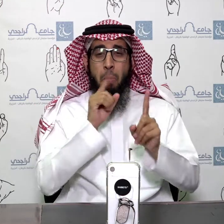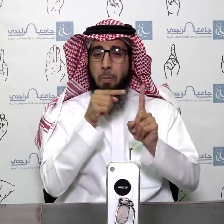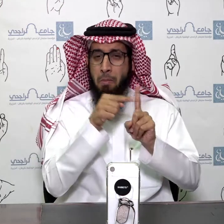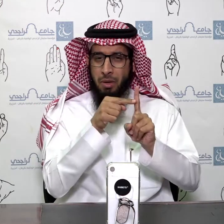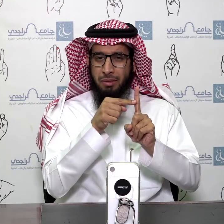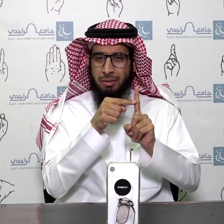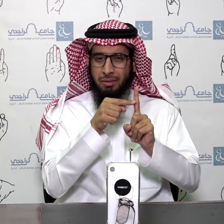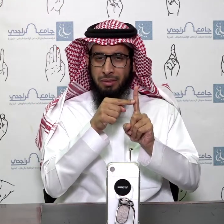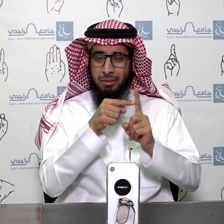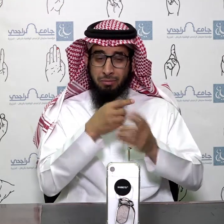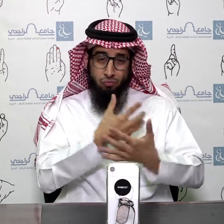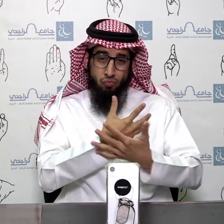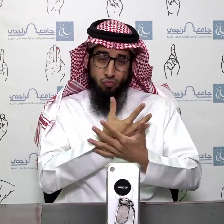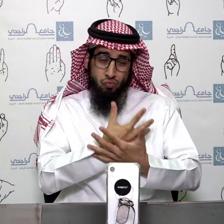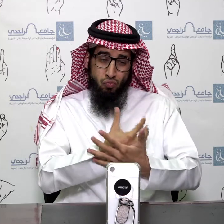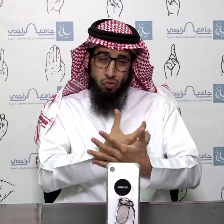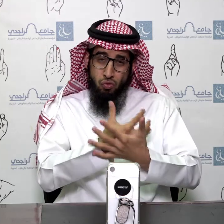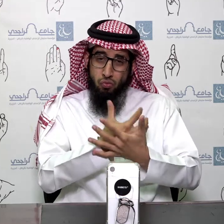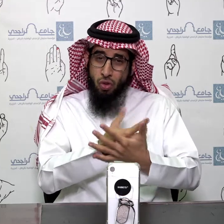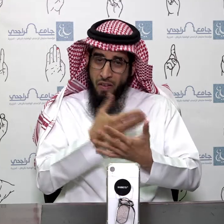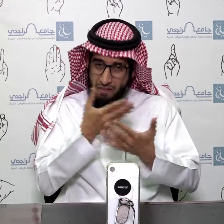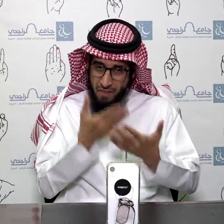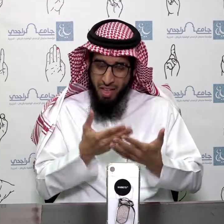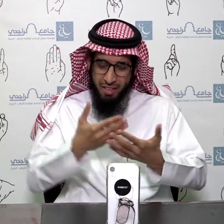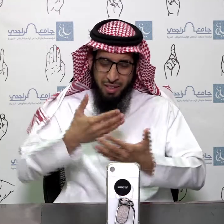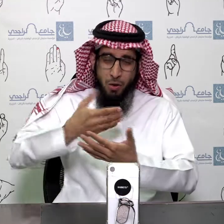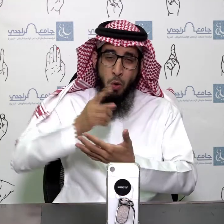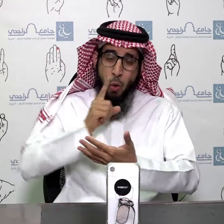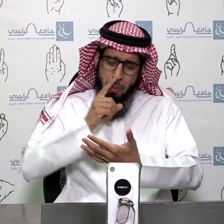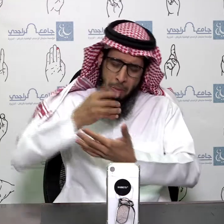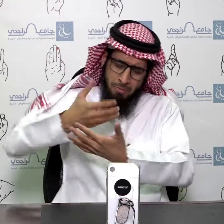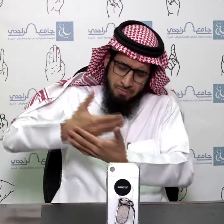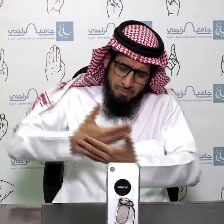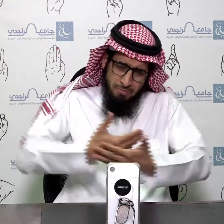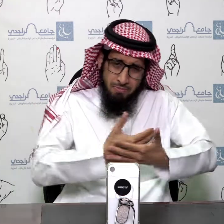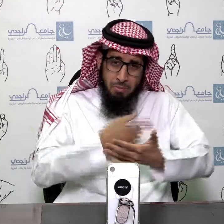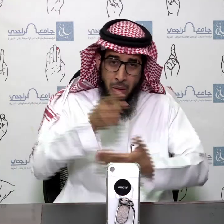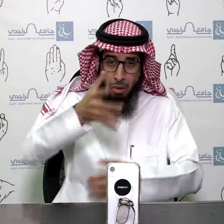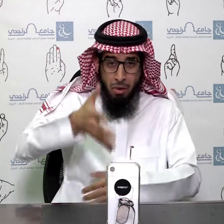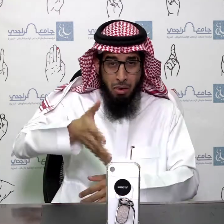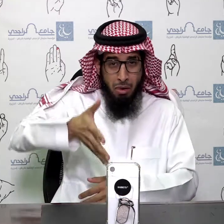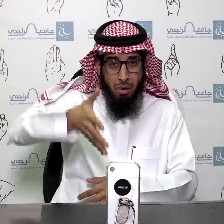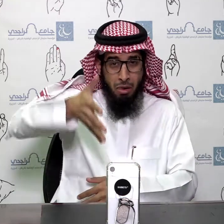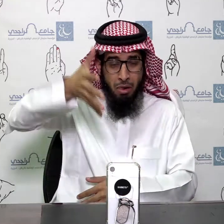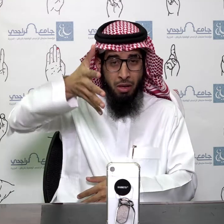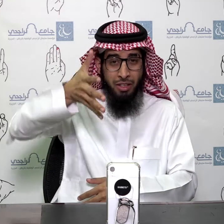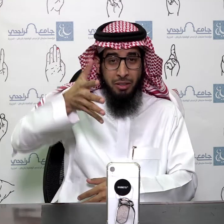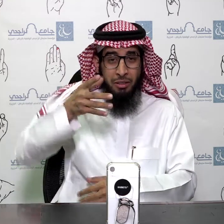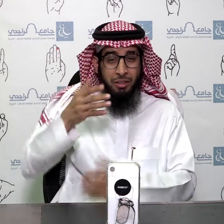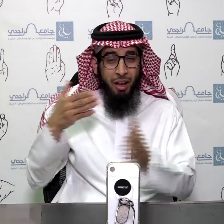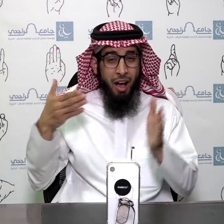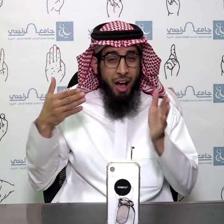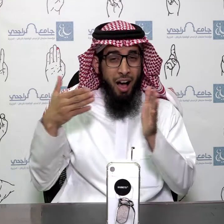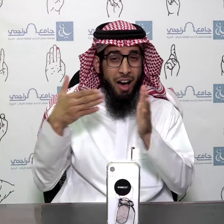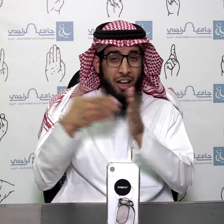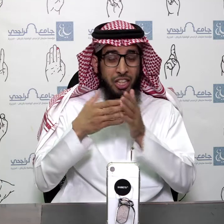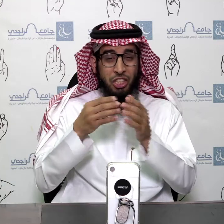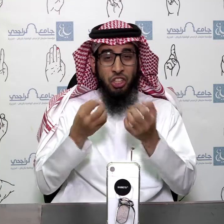ونشأت وترعرعت في حضنها، الجنة تحت رجليها، ورضا الله